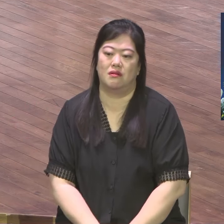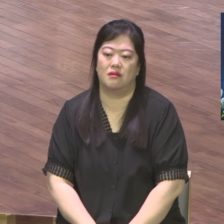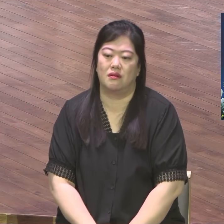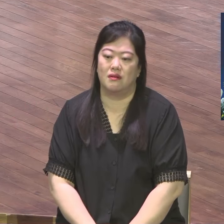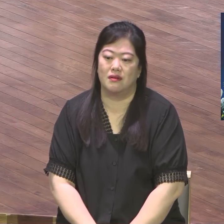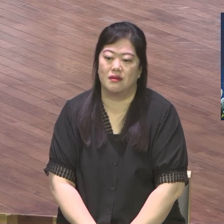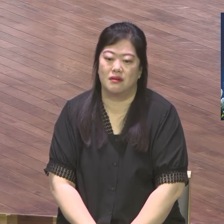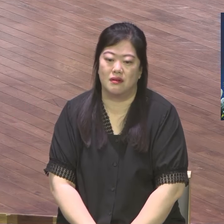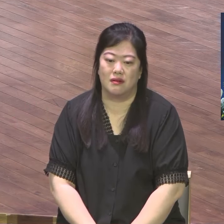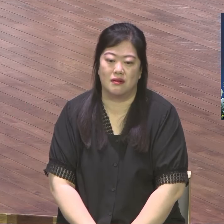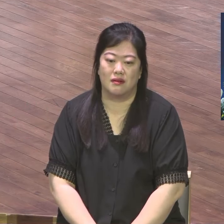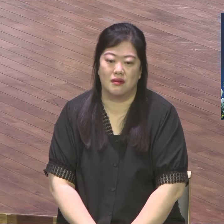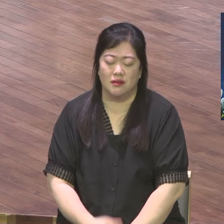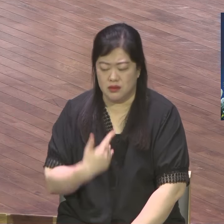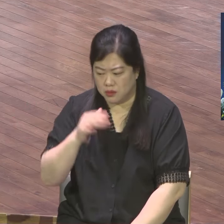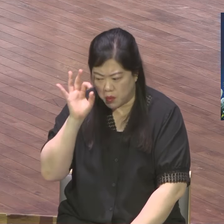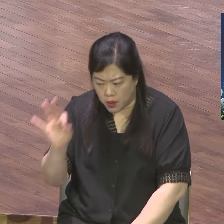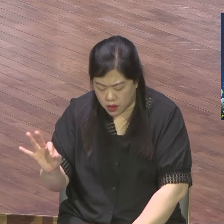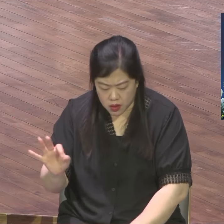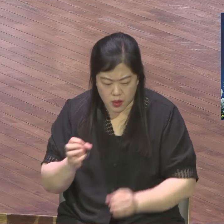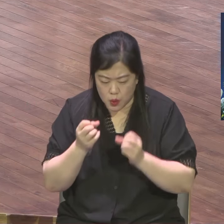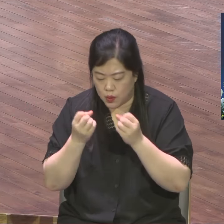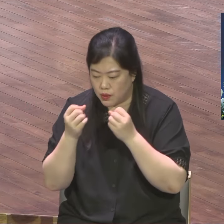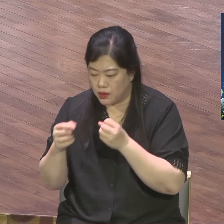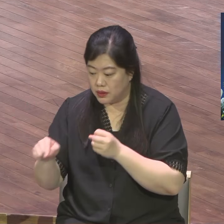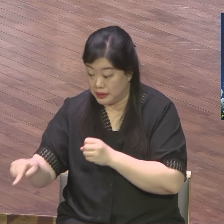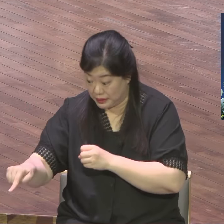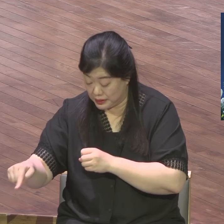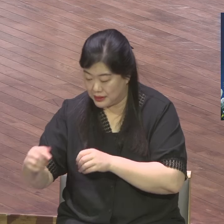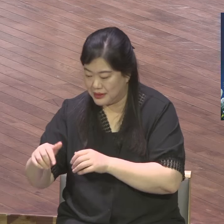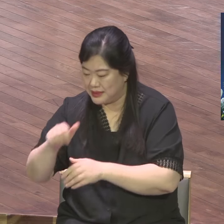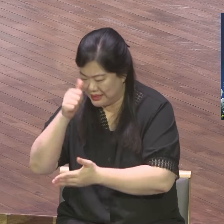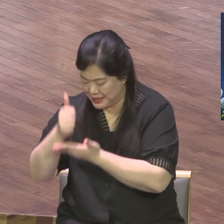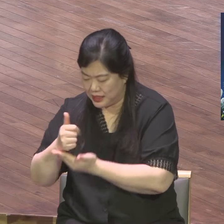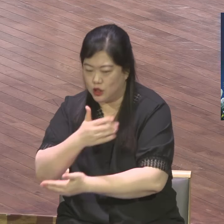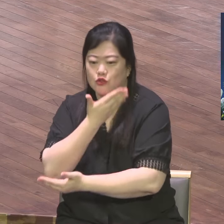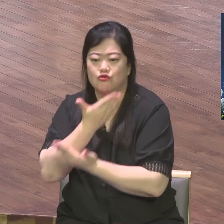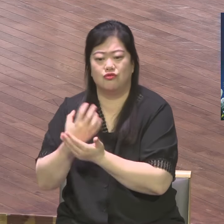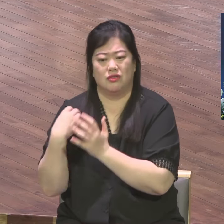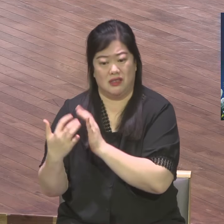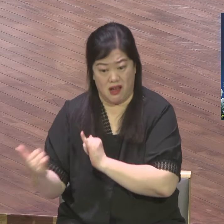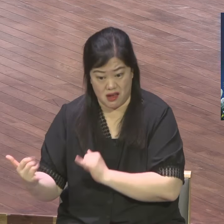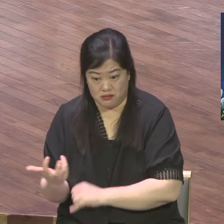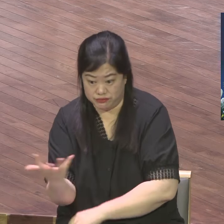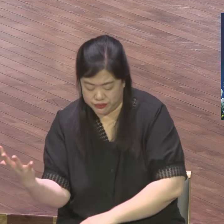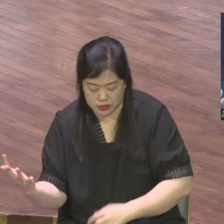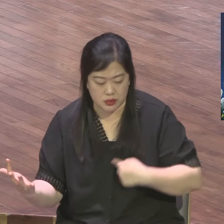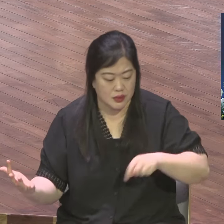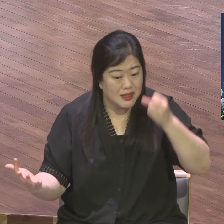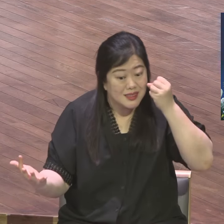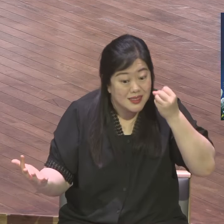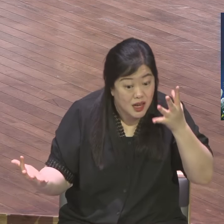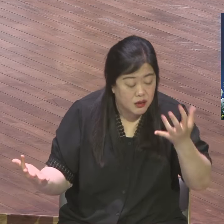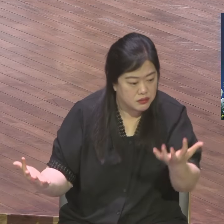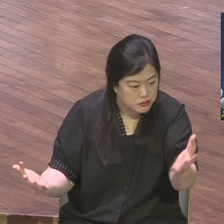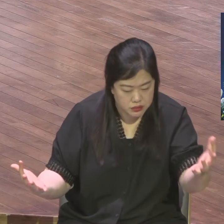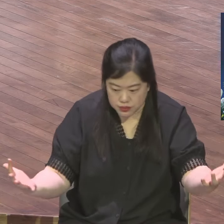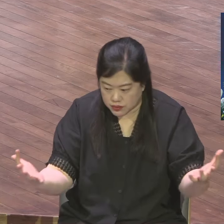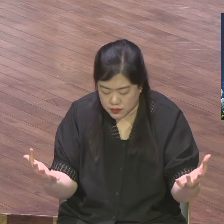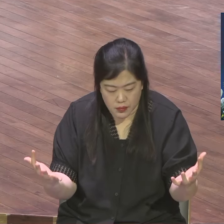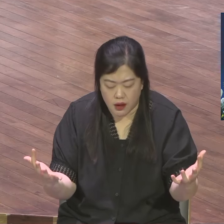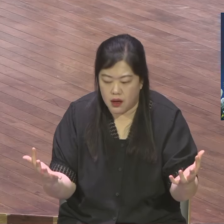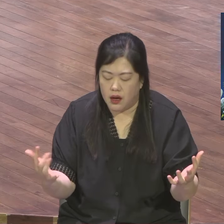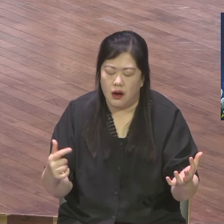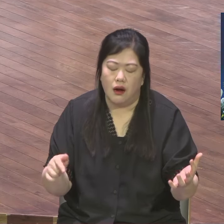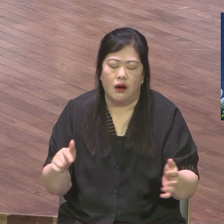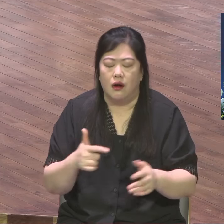줍니까? 하나님과 이 사인에 맞아야지. 하나님의 소원이 들으셔야지. 주님의 지상 명령이 내 가슴